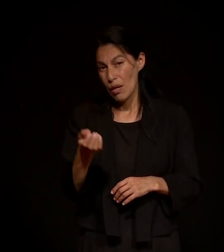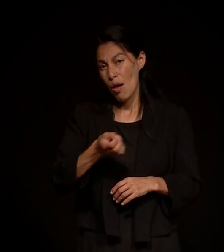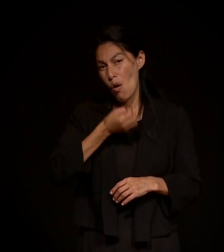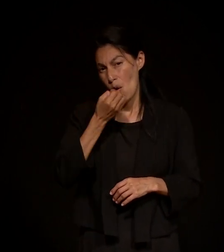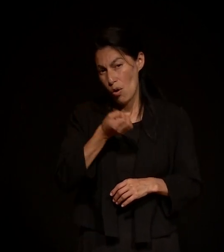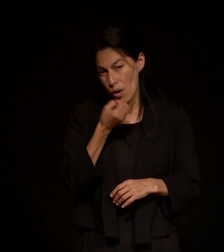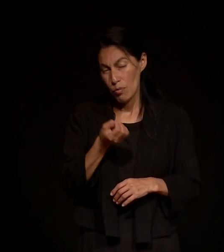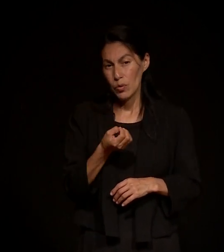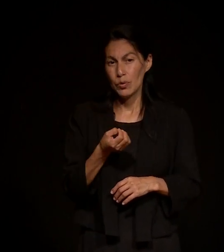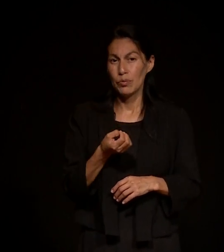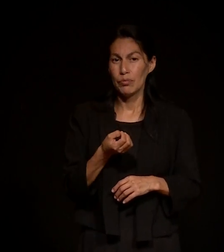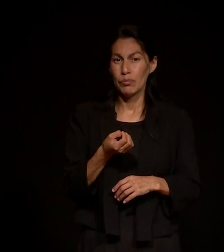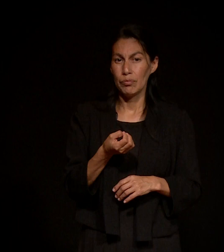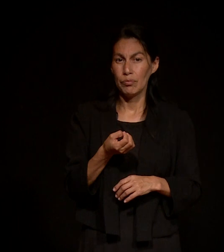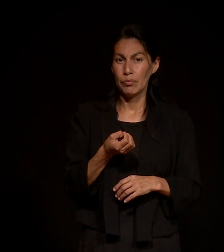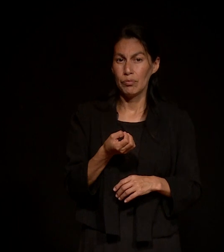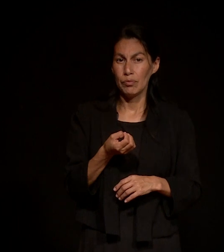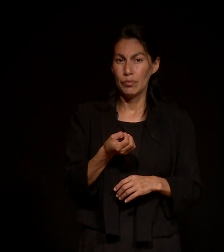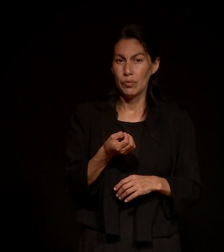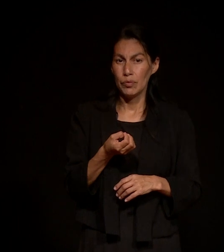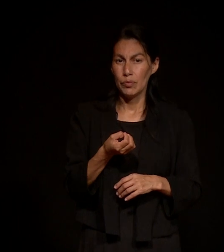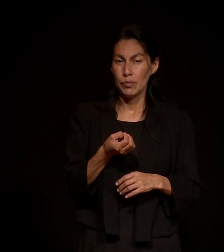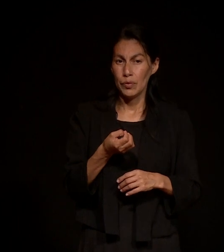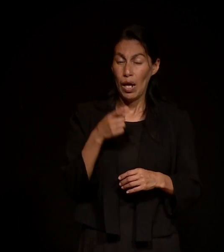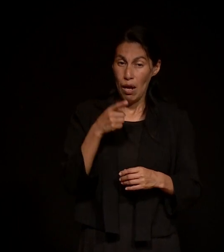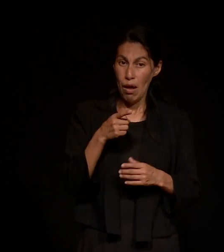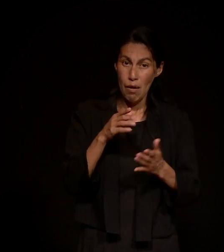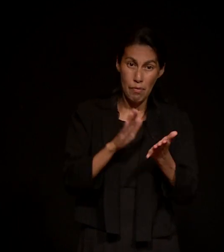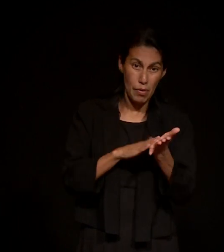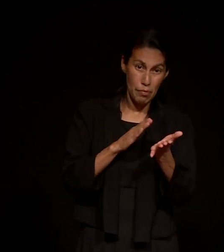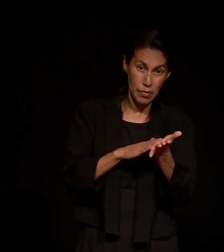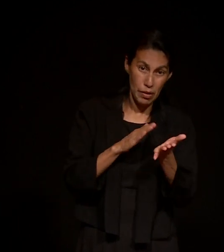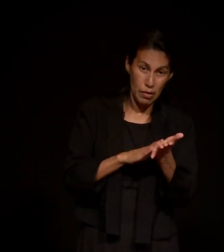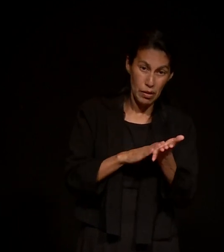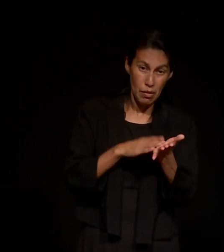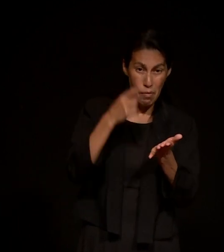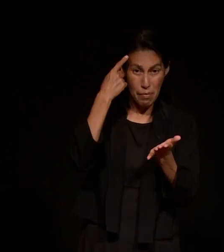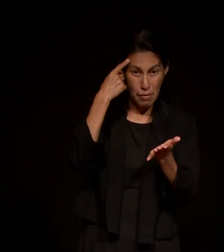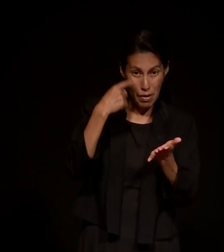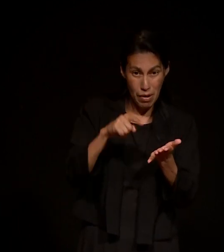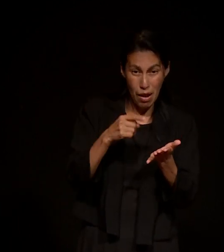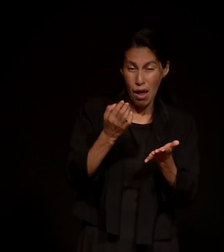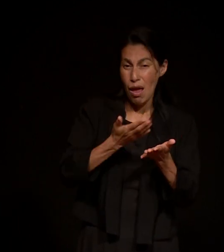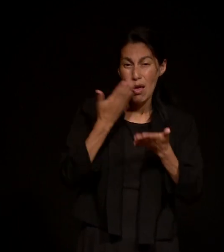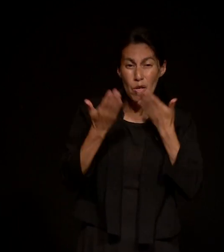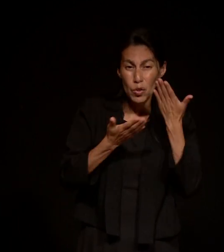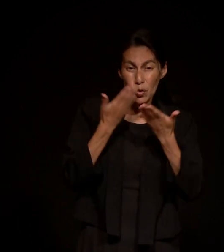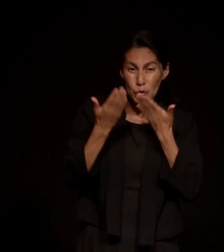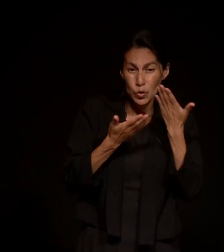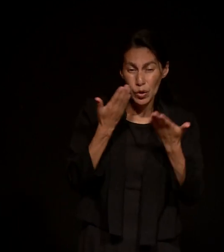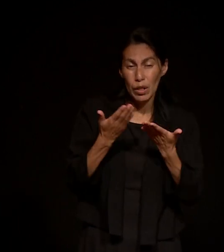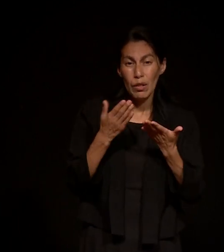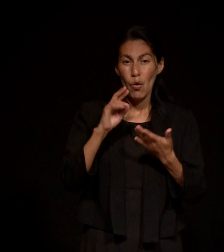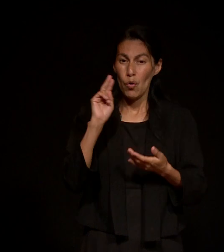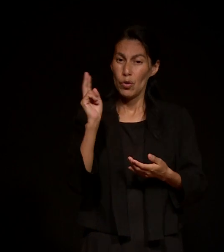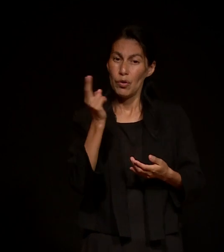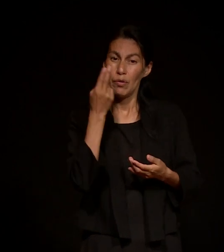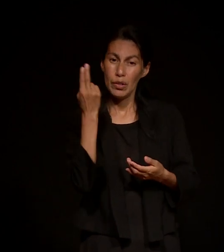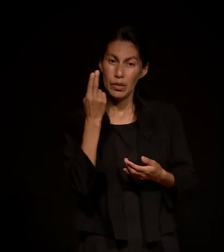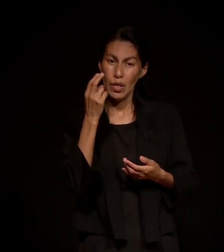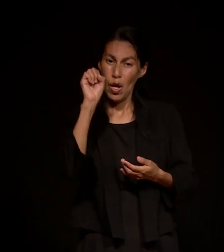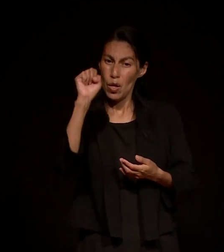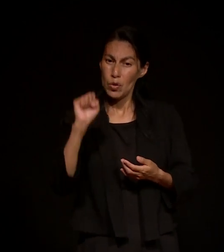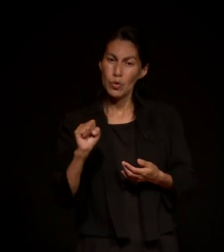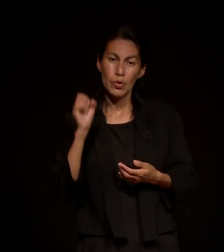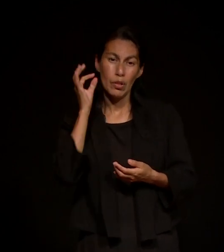por ella, porque ha enviado sus documentos para hacer los trámites para estudiar la maestría en la Universidad